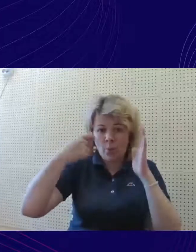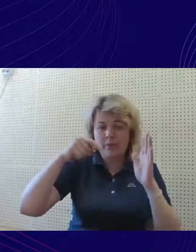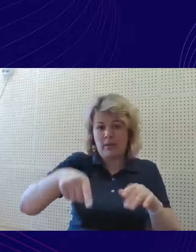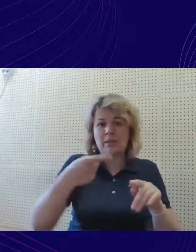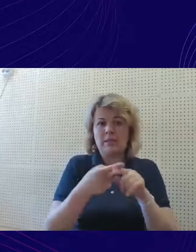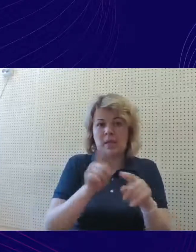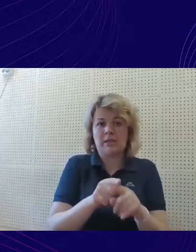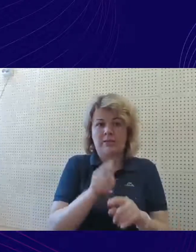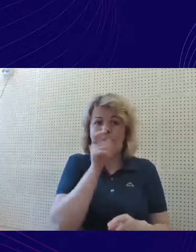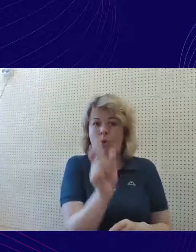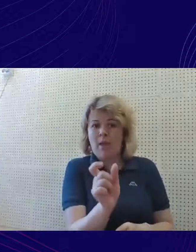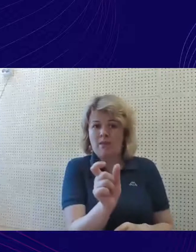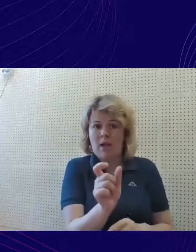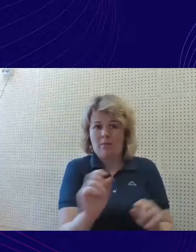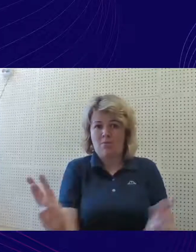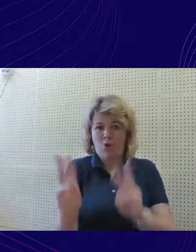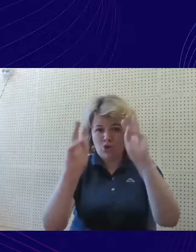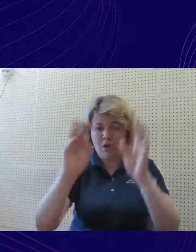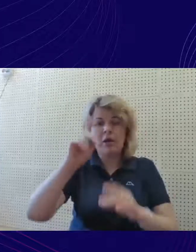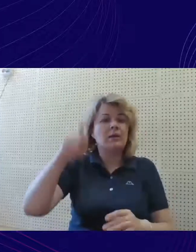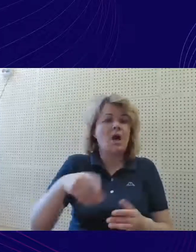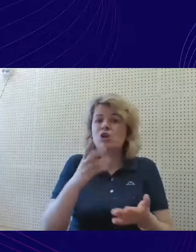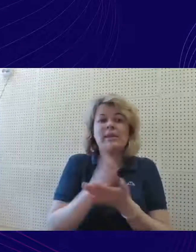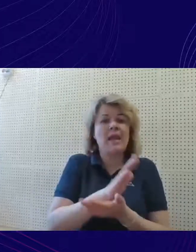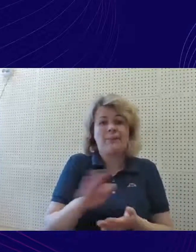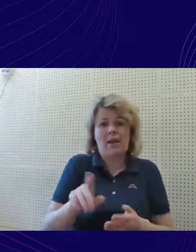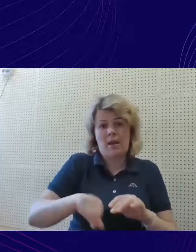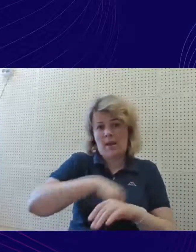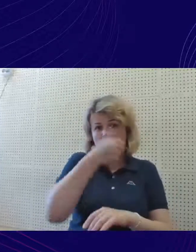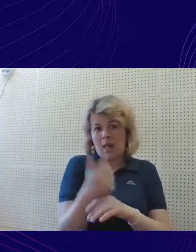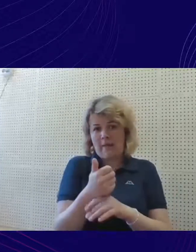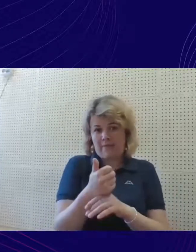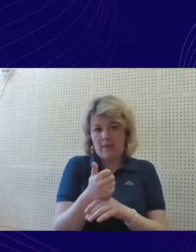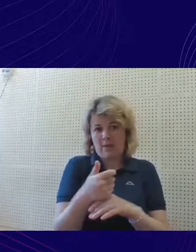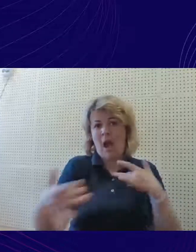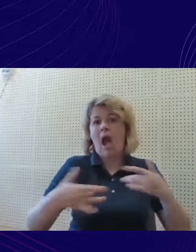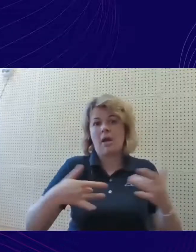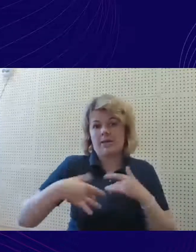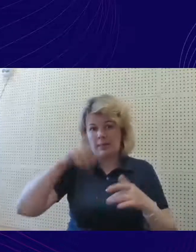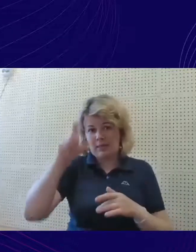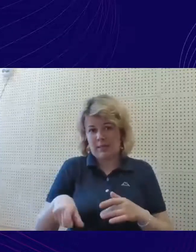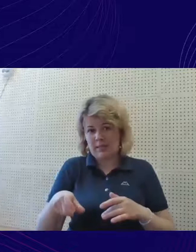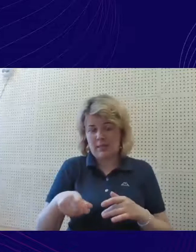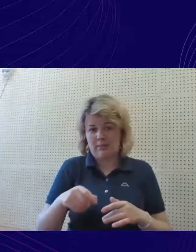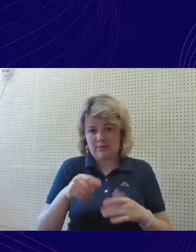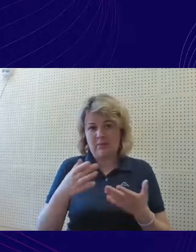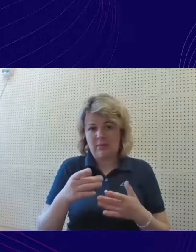имея главной героини. Не была еще найдена актриса, которая будет играть Скарлетт О'Хара.